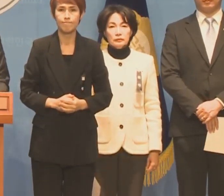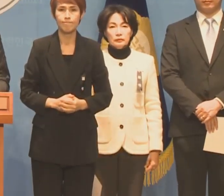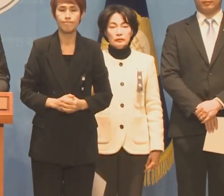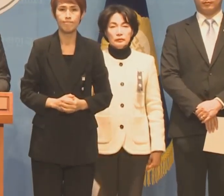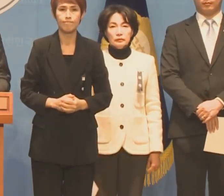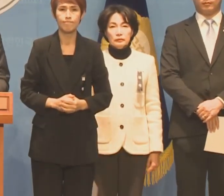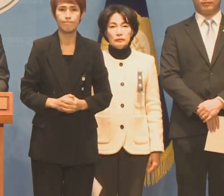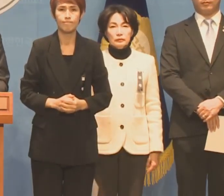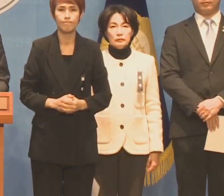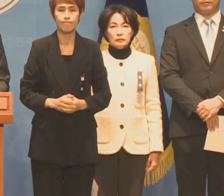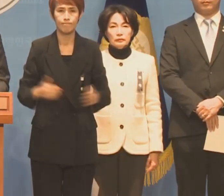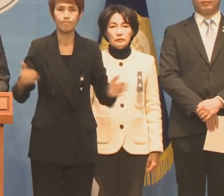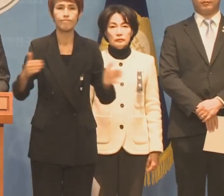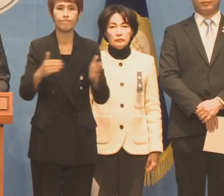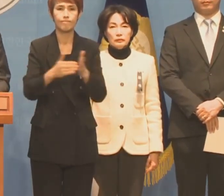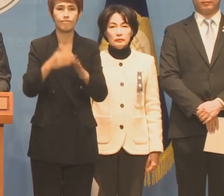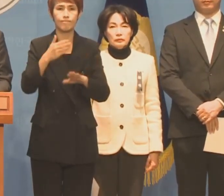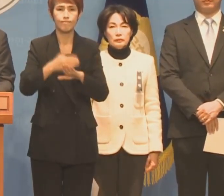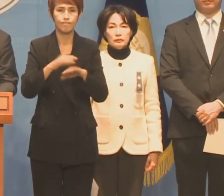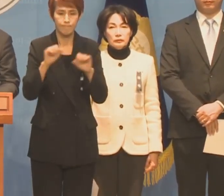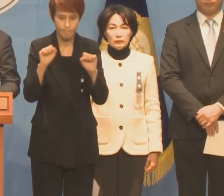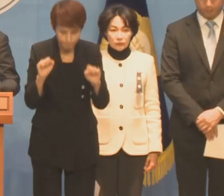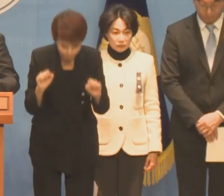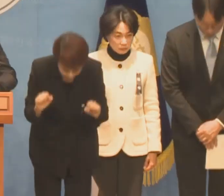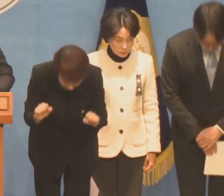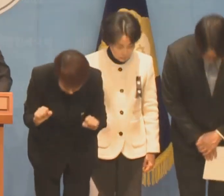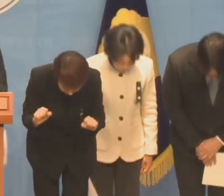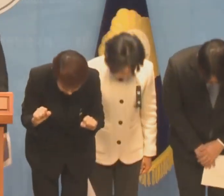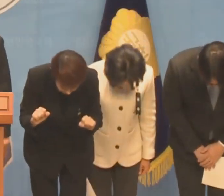이것으로 기자회견을 마치도록 하겠습니다.